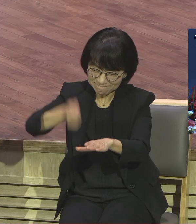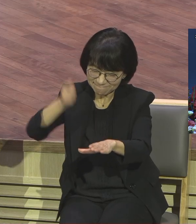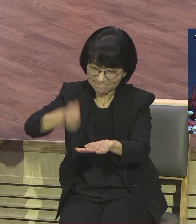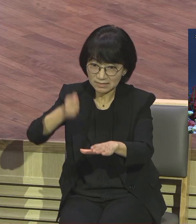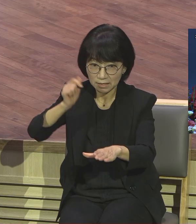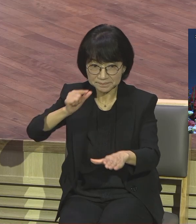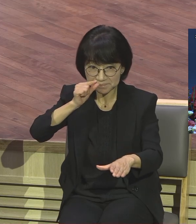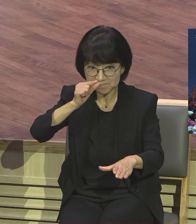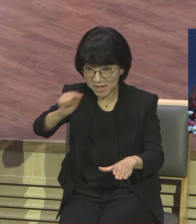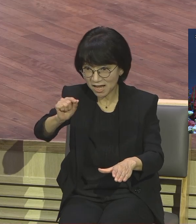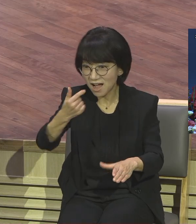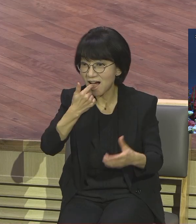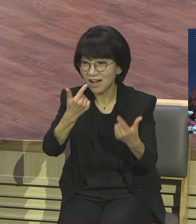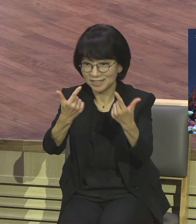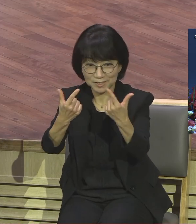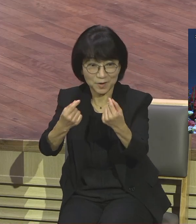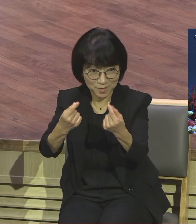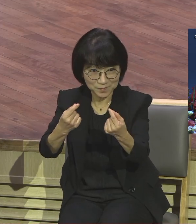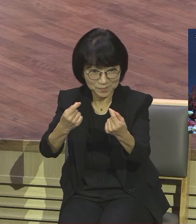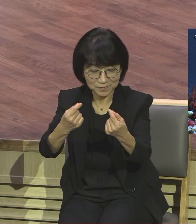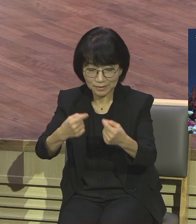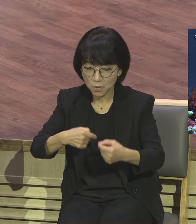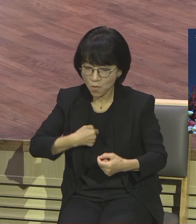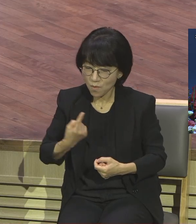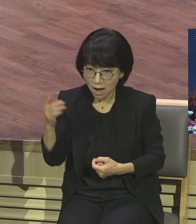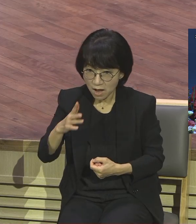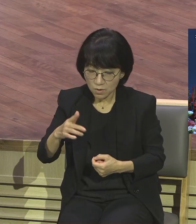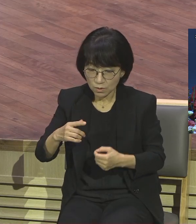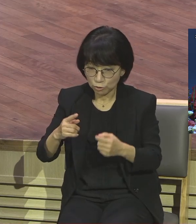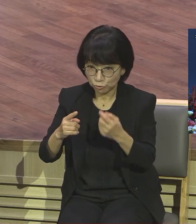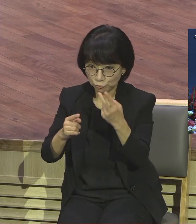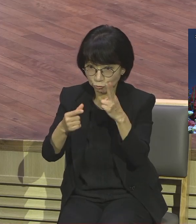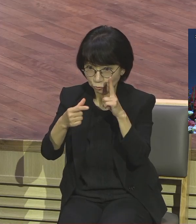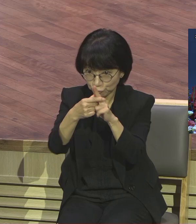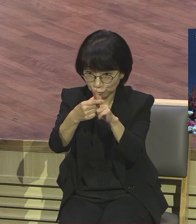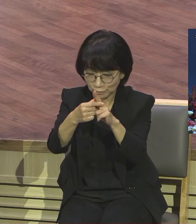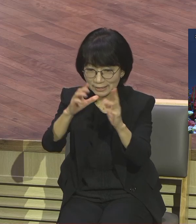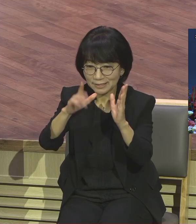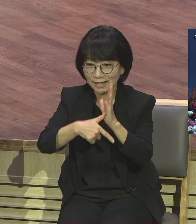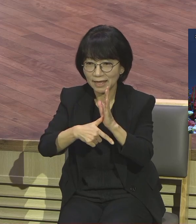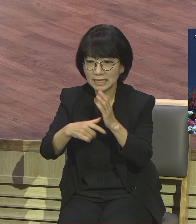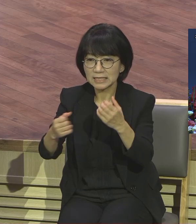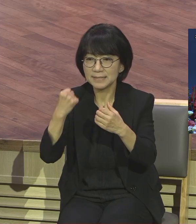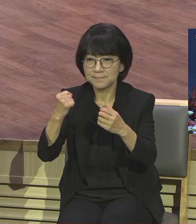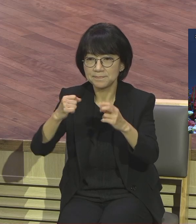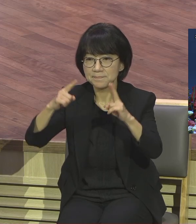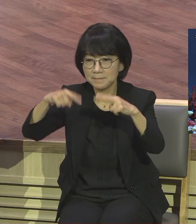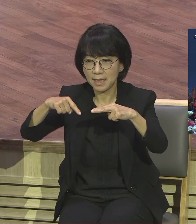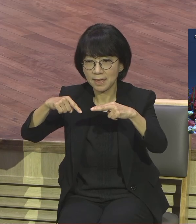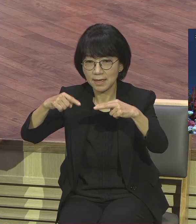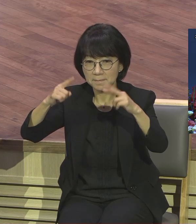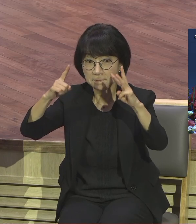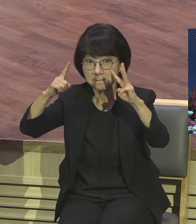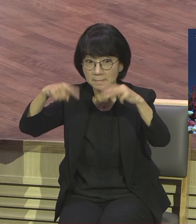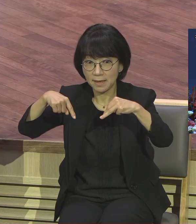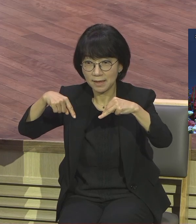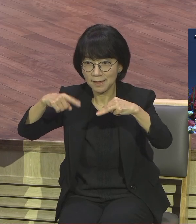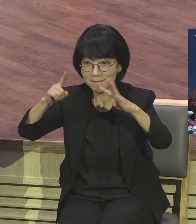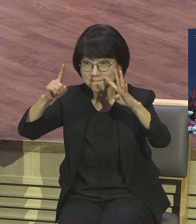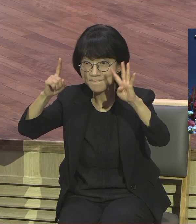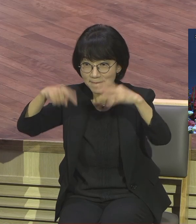모여 영적 시너지 효과가 확 일어난다. 영적 시너지 효과. 영계 모든 성도들